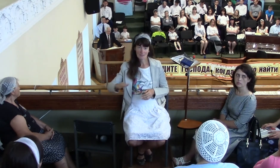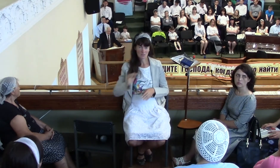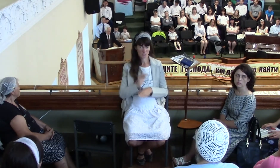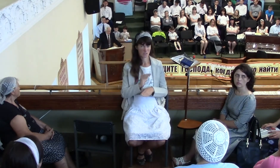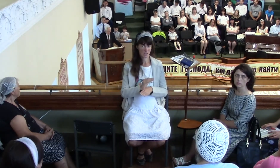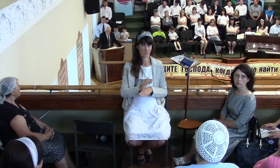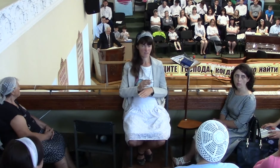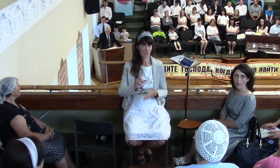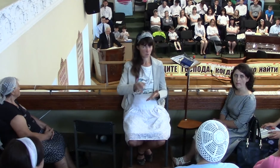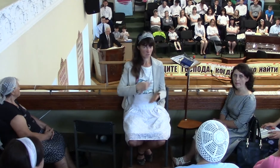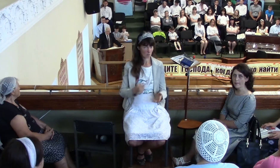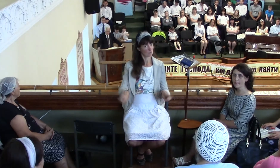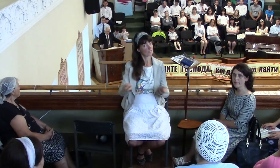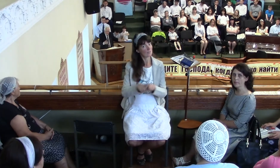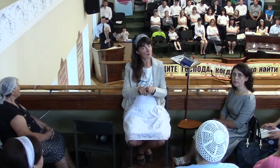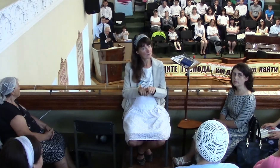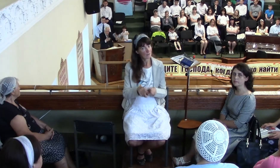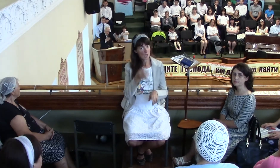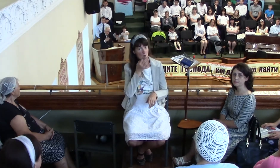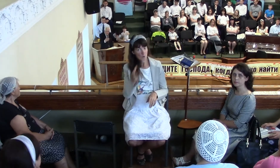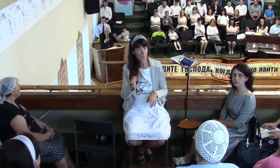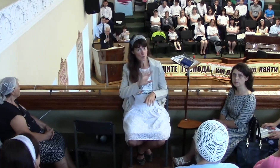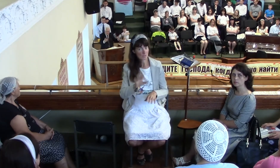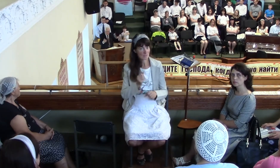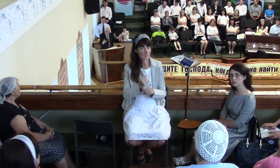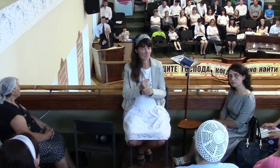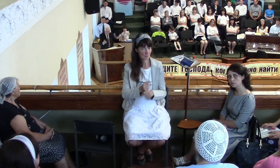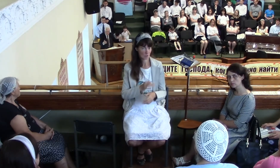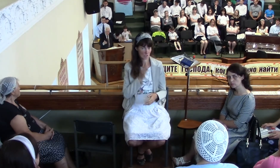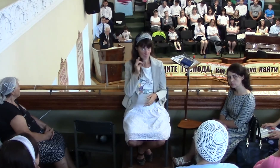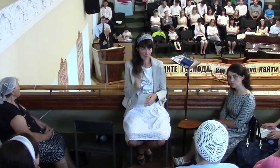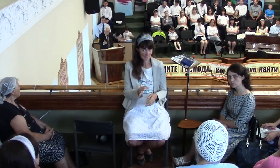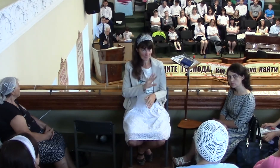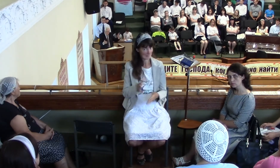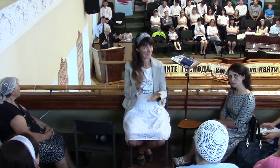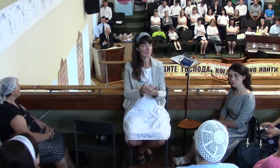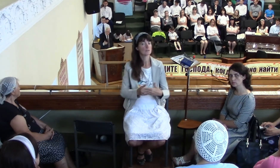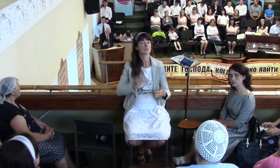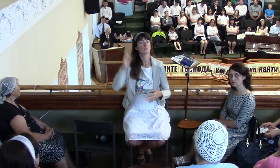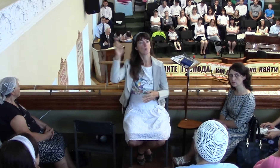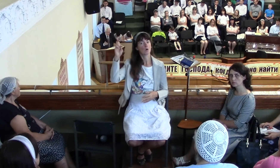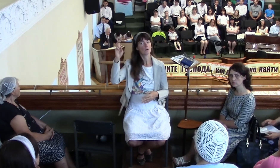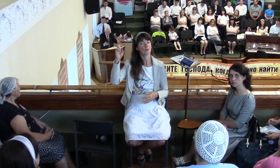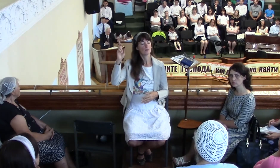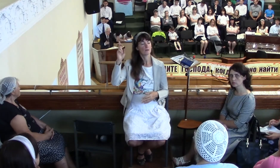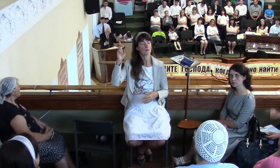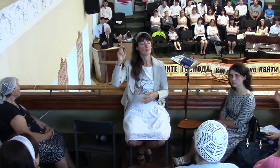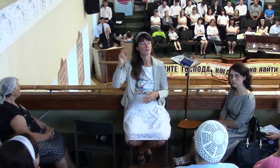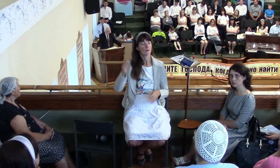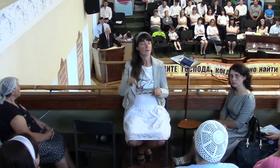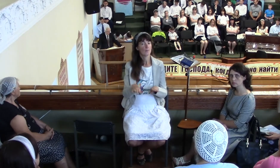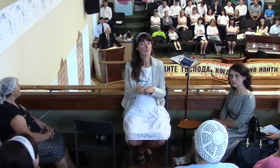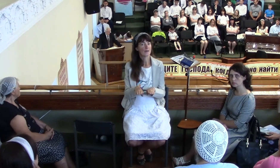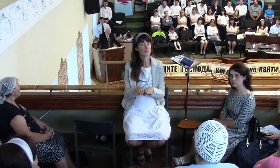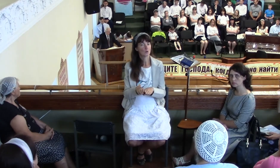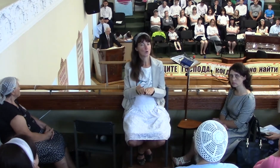дьявола, узнаются так. Всякий, не делающий правды, не есть от Бога, то есть поступающий неправильно, равно не